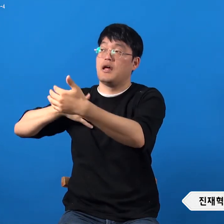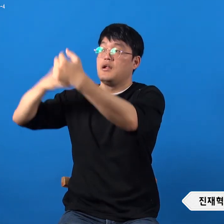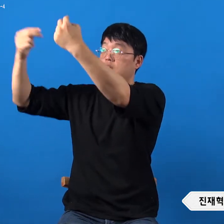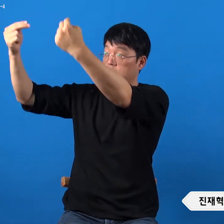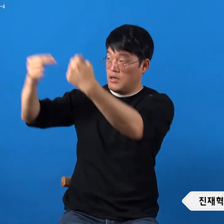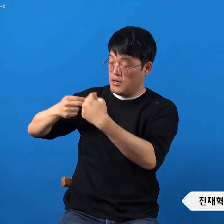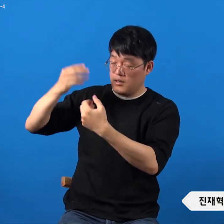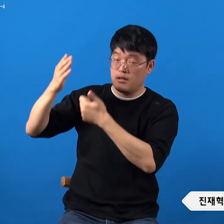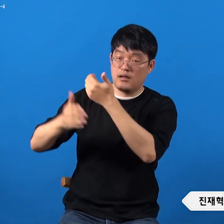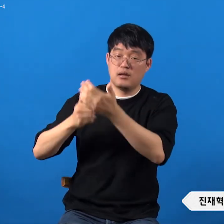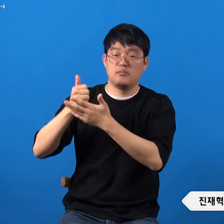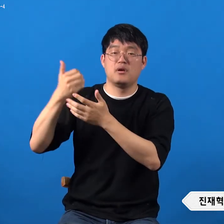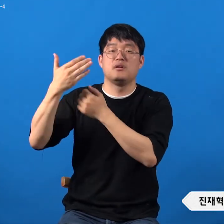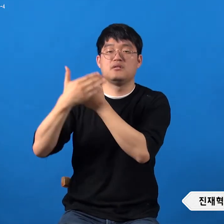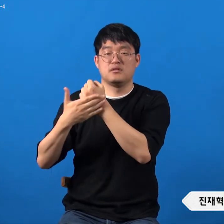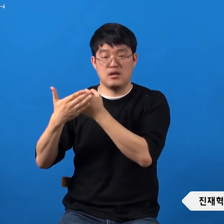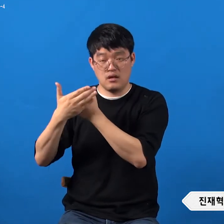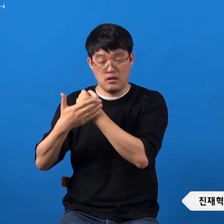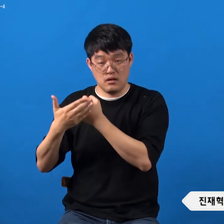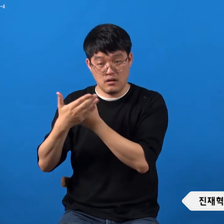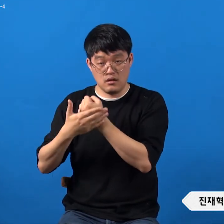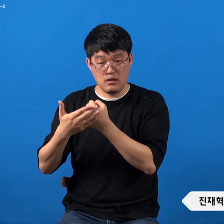향한 하나님의 은혜.